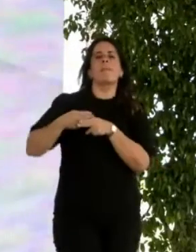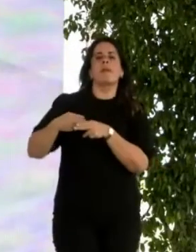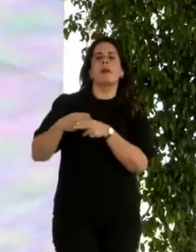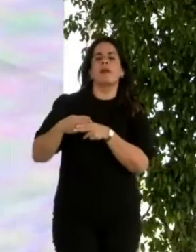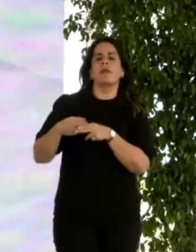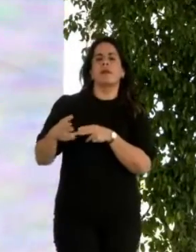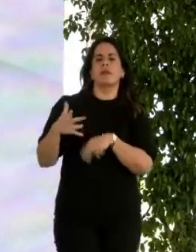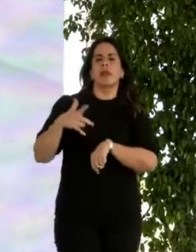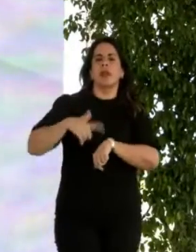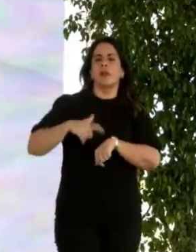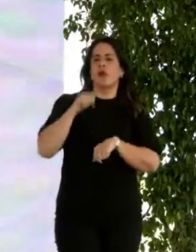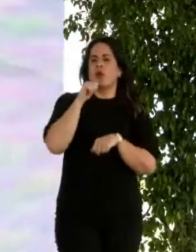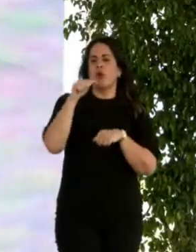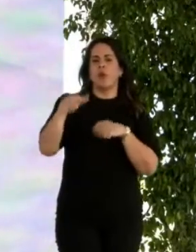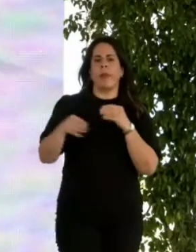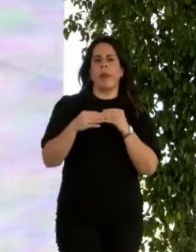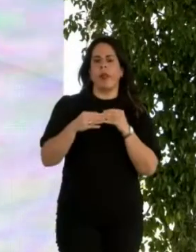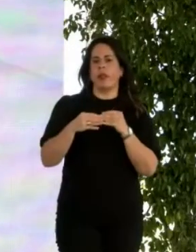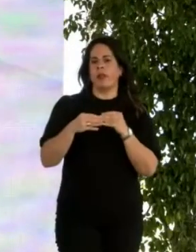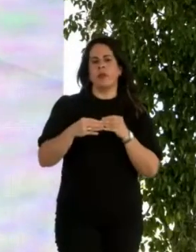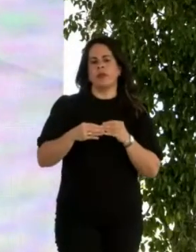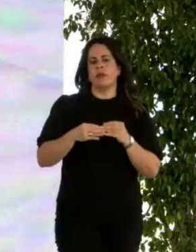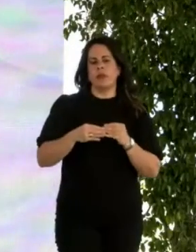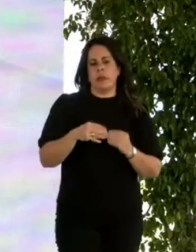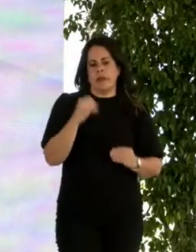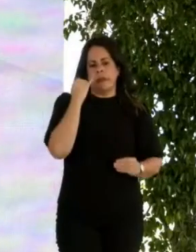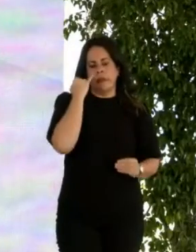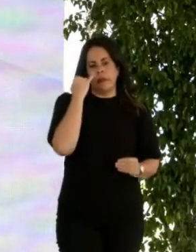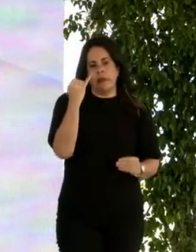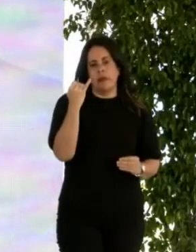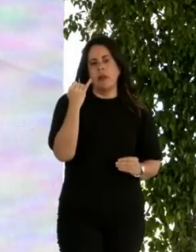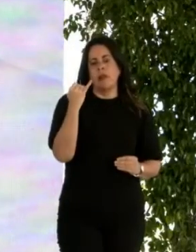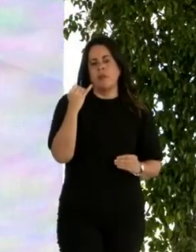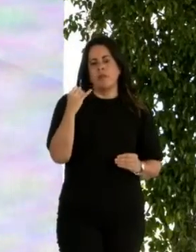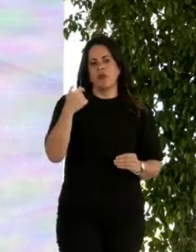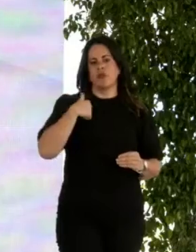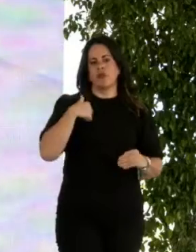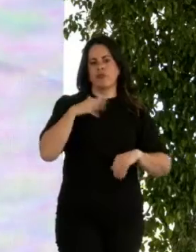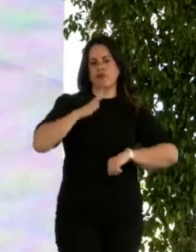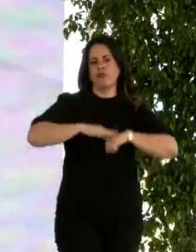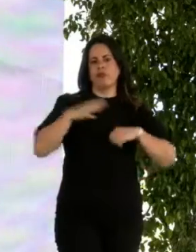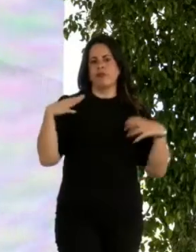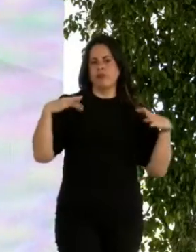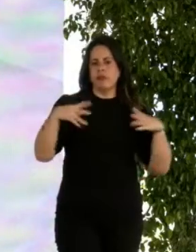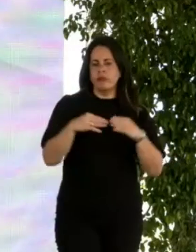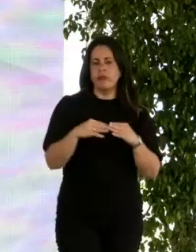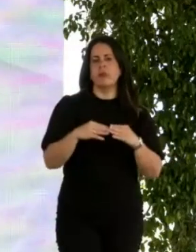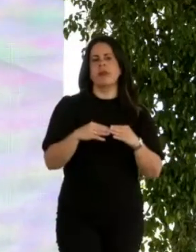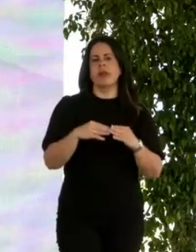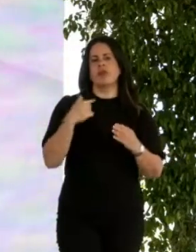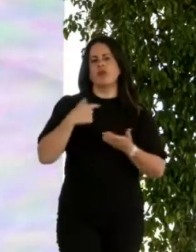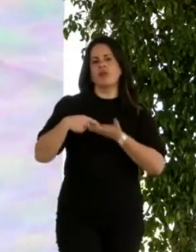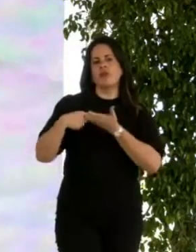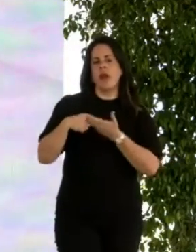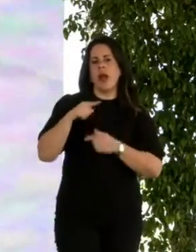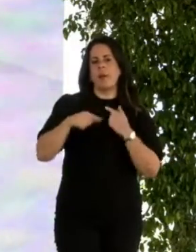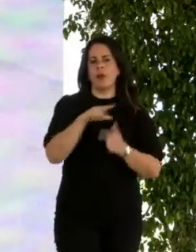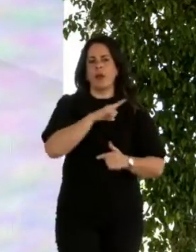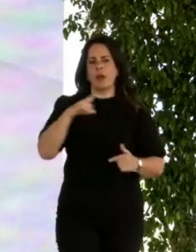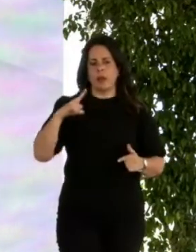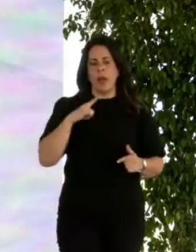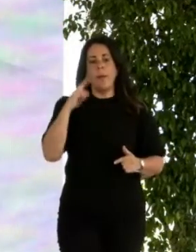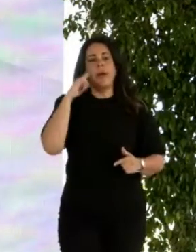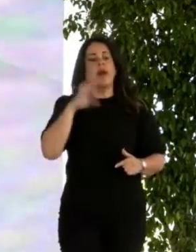no sería de gran extensión, si así la convoco. Y estoy coordinando con el liderato legislativo